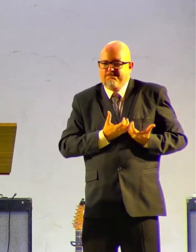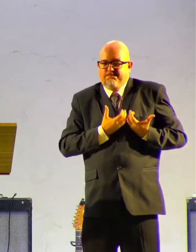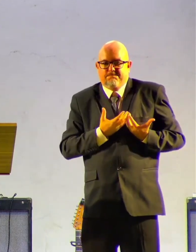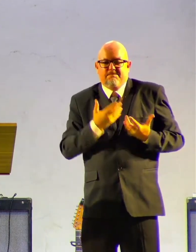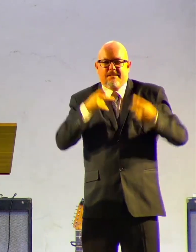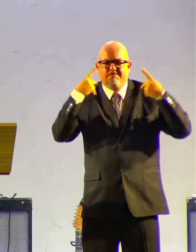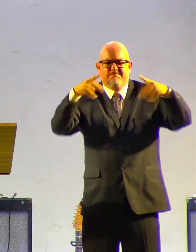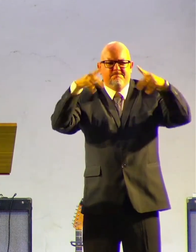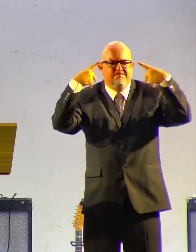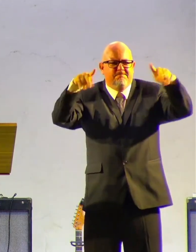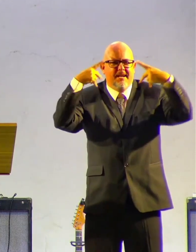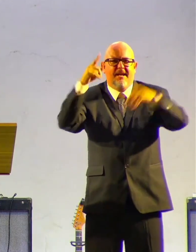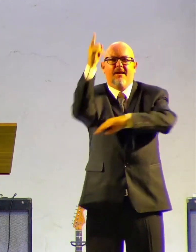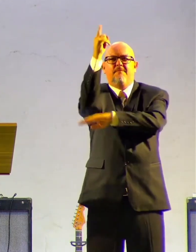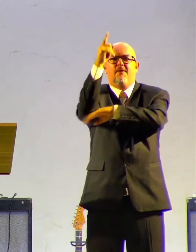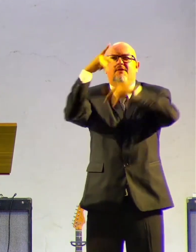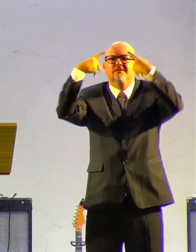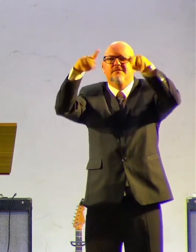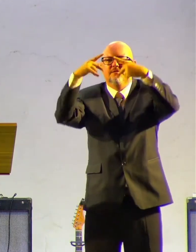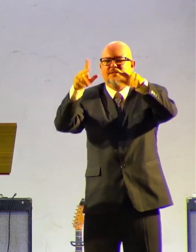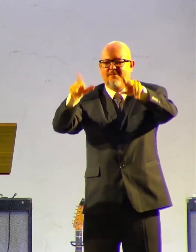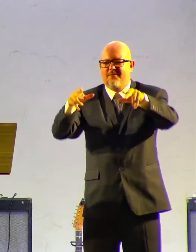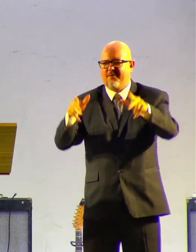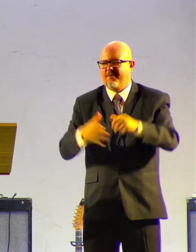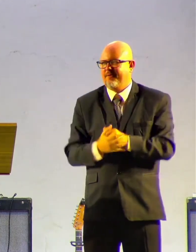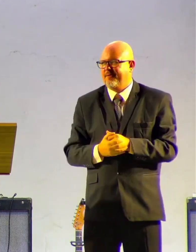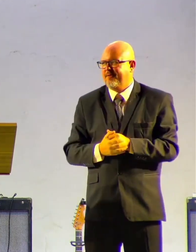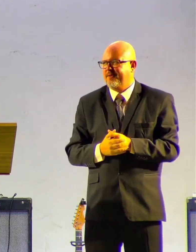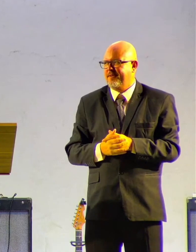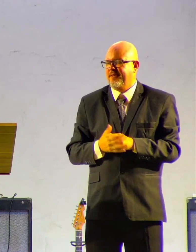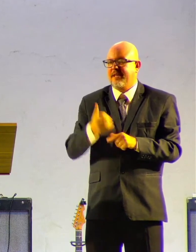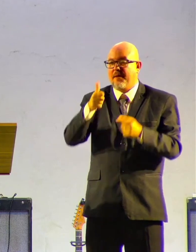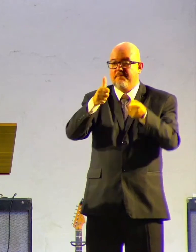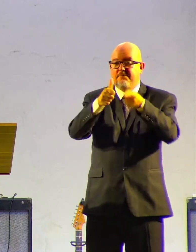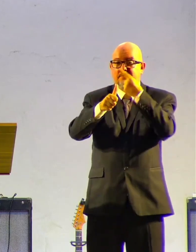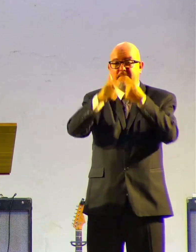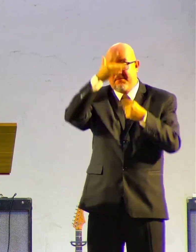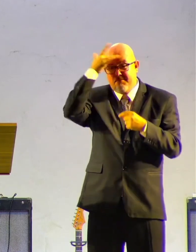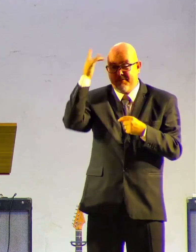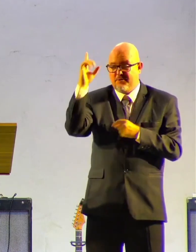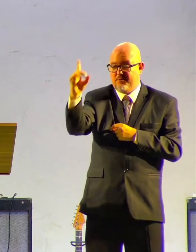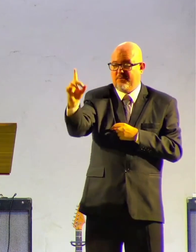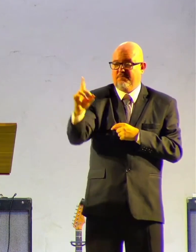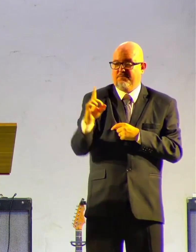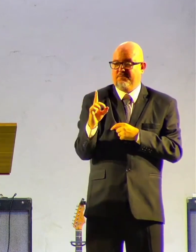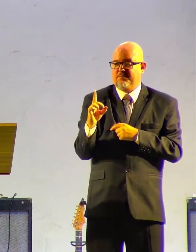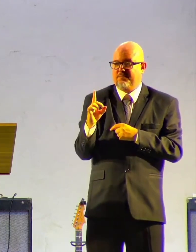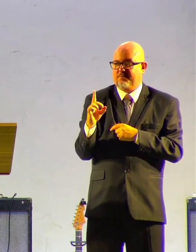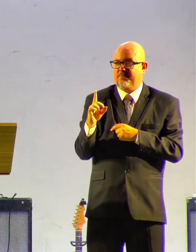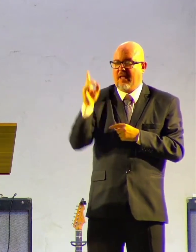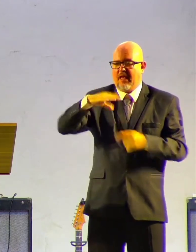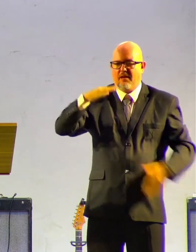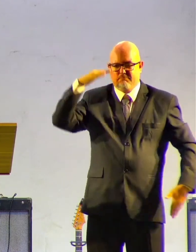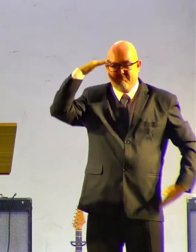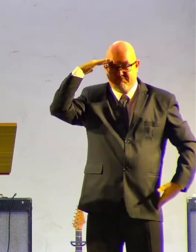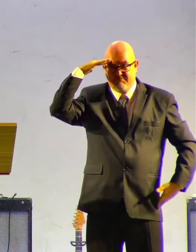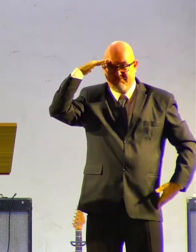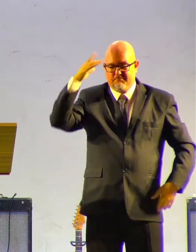ele prega até para poste na rua. E a primeira pessoa que eu vi na minha frente, óbvio, um